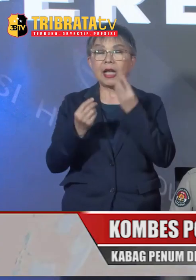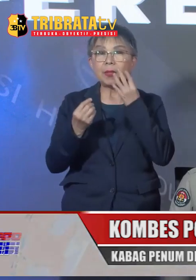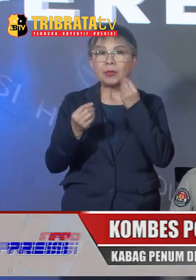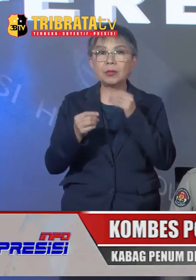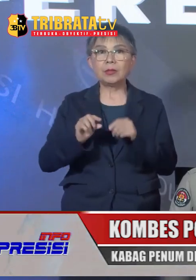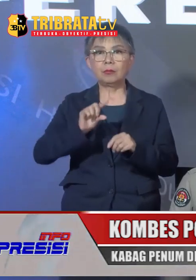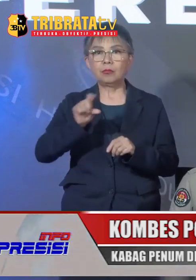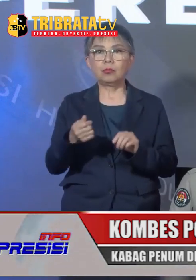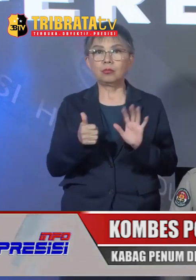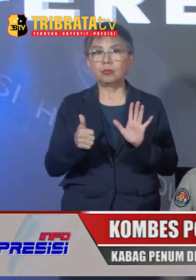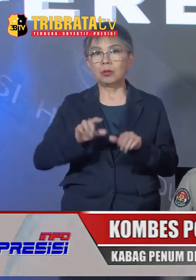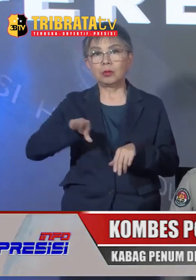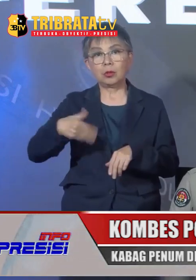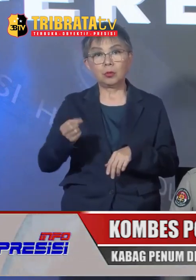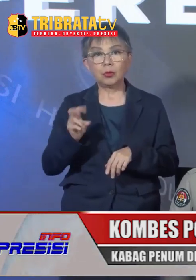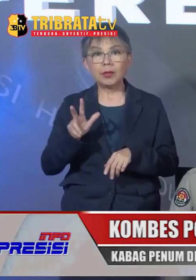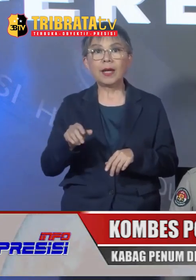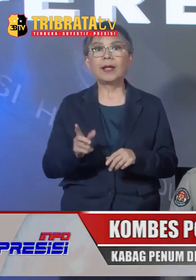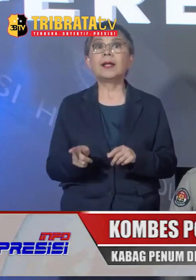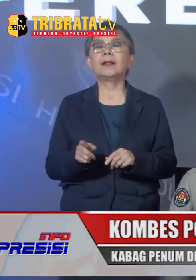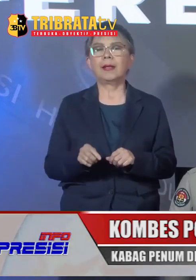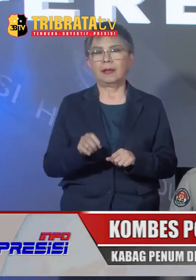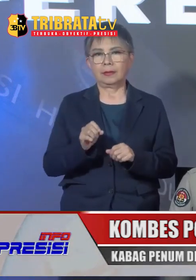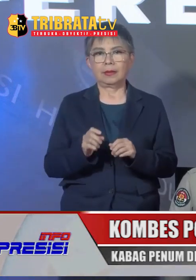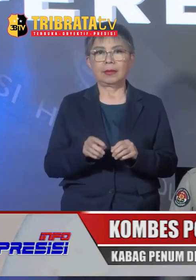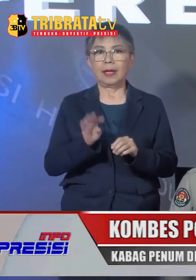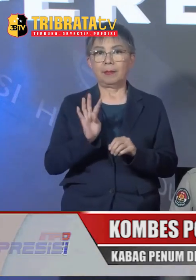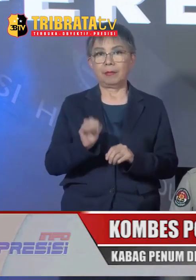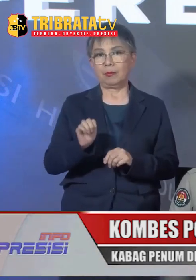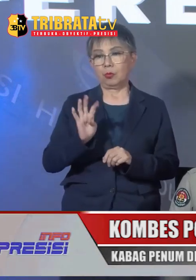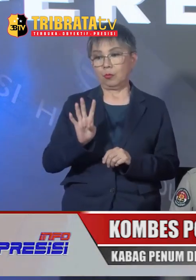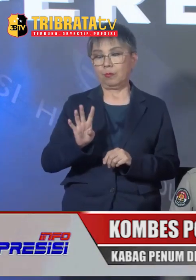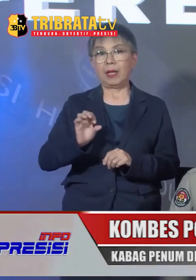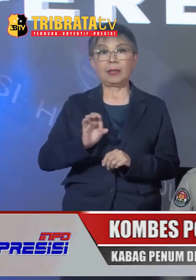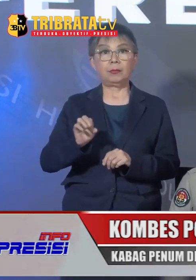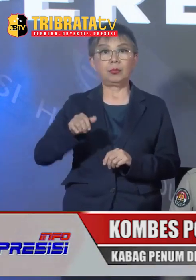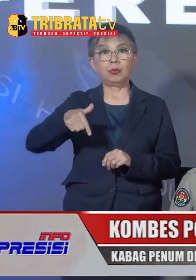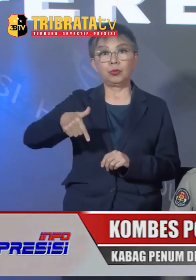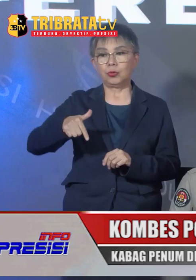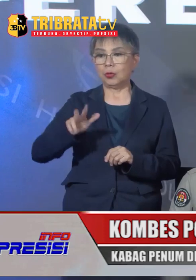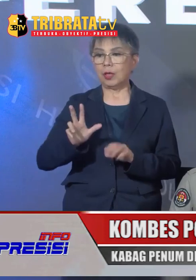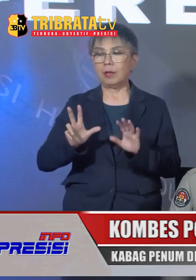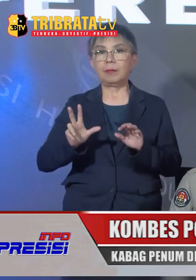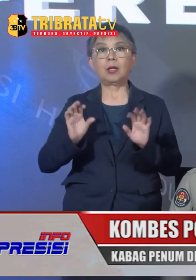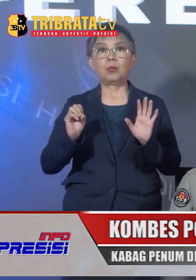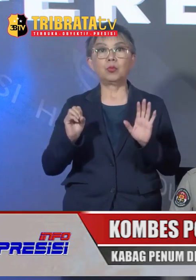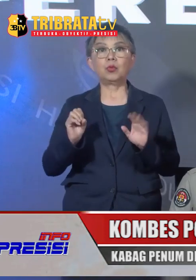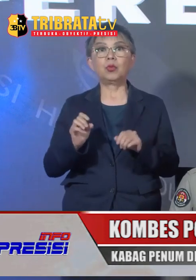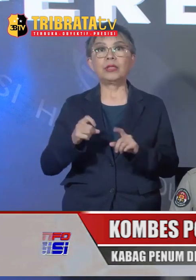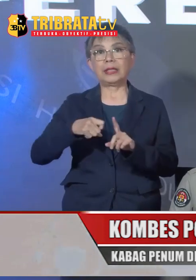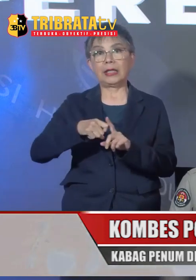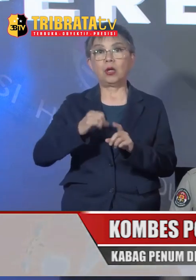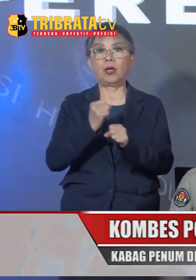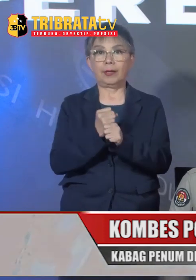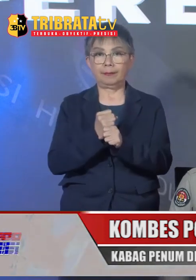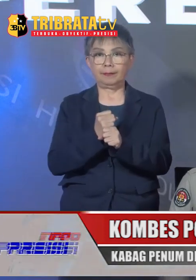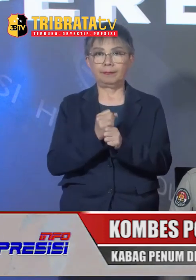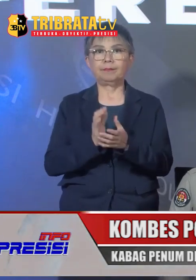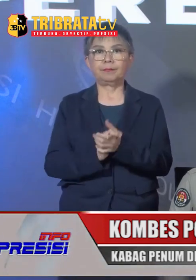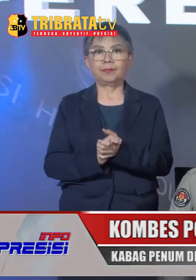di awal Juni 2023 sempat di harga 44.780